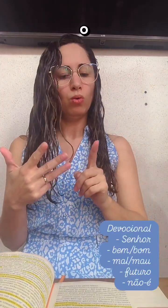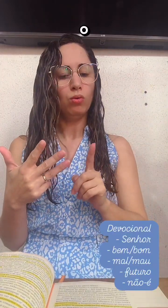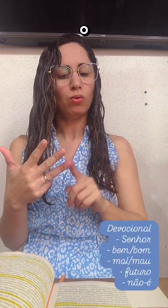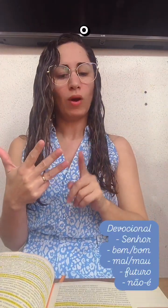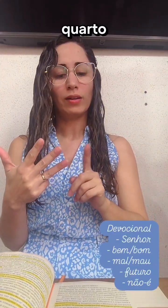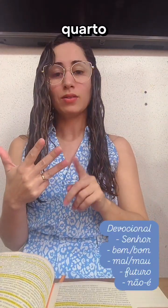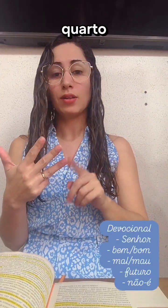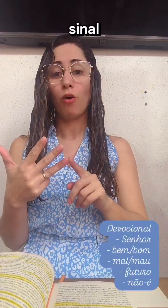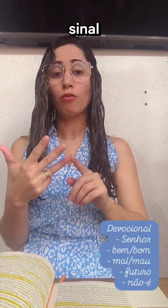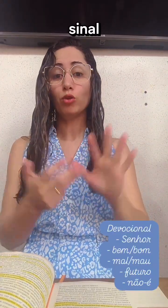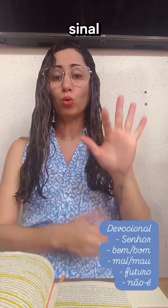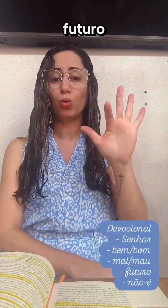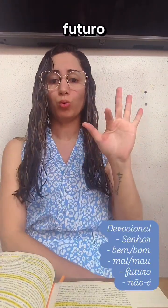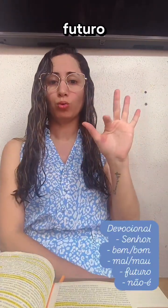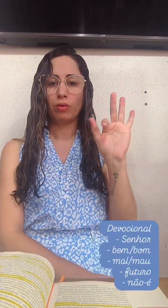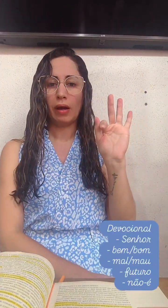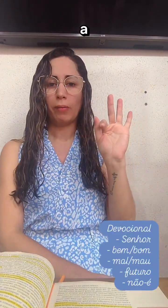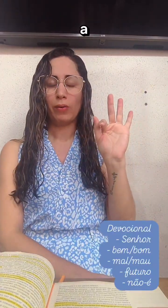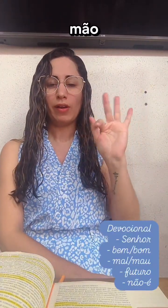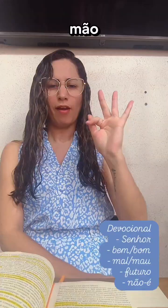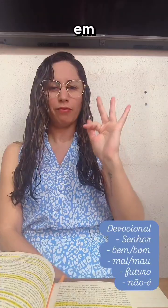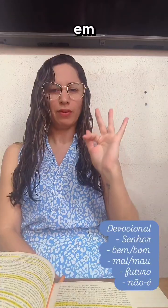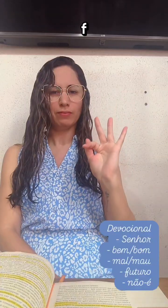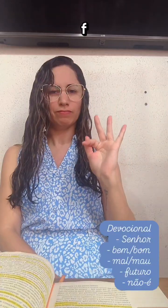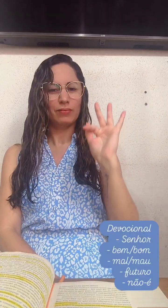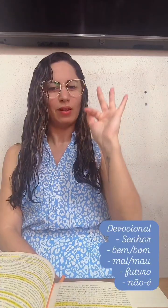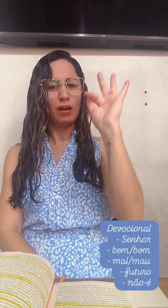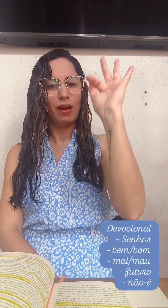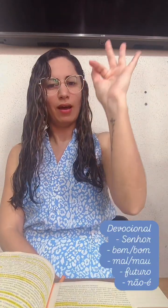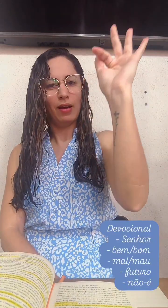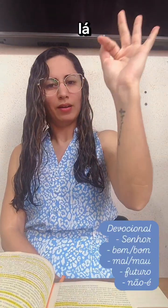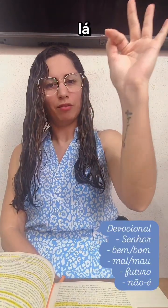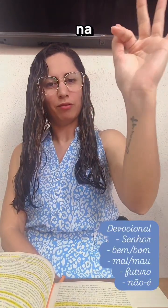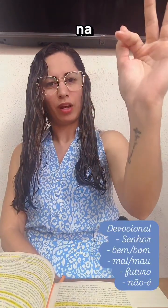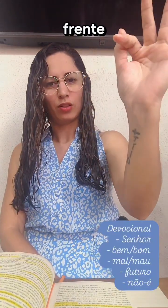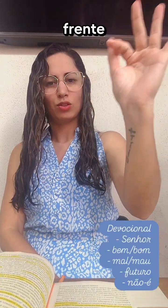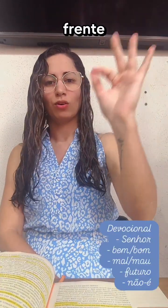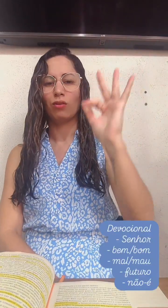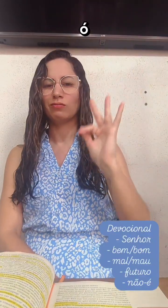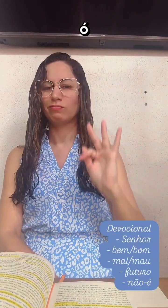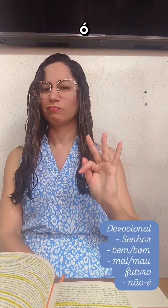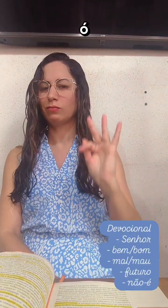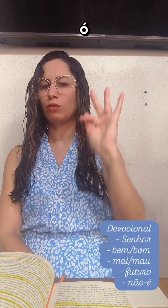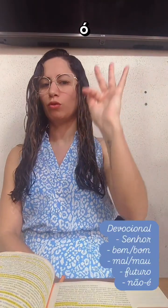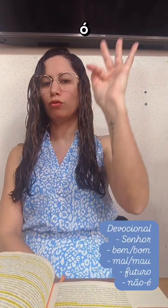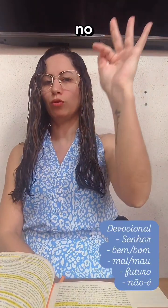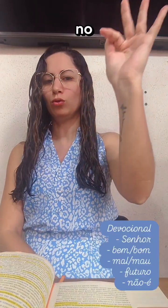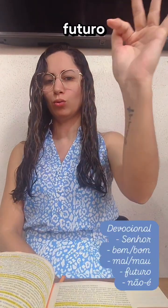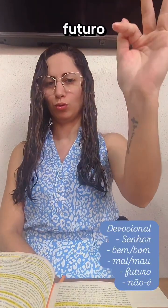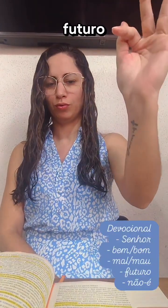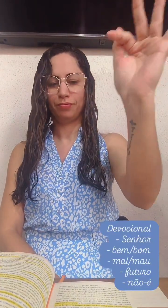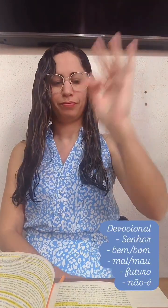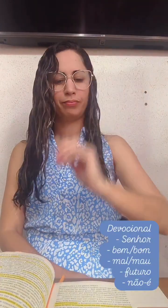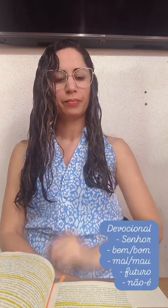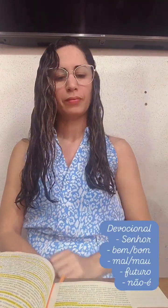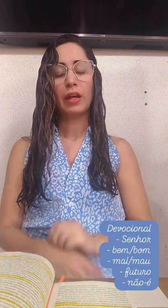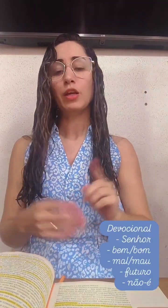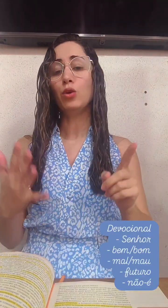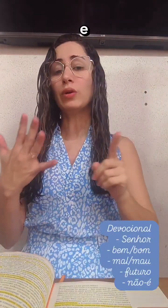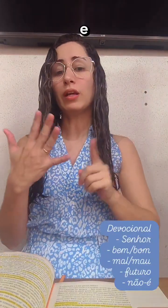O quarto sinal, futuro. A mão em F, lá na frente, ó. No futuro. E o